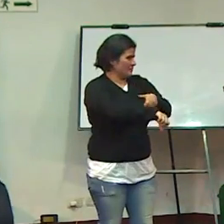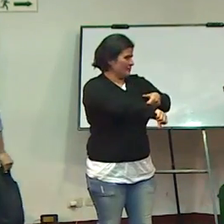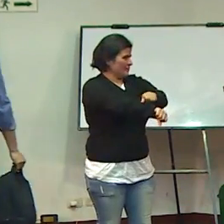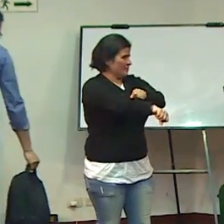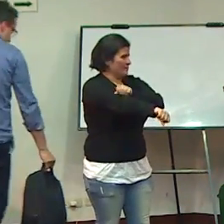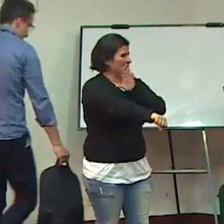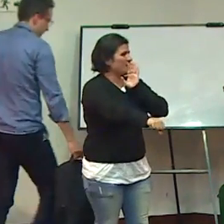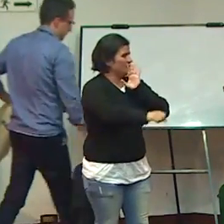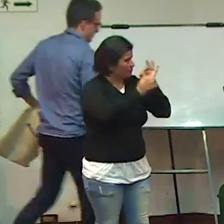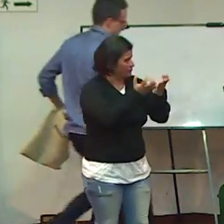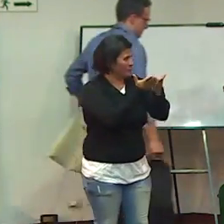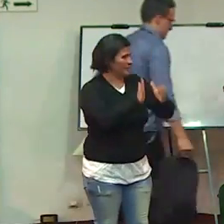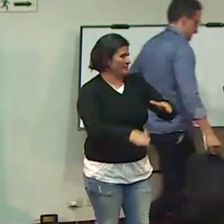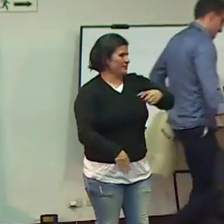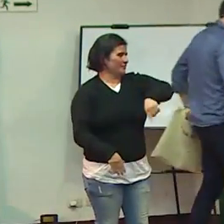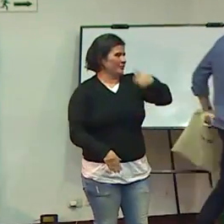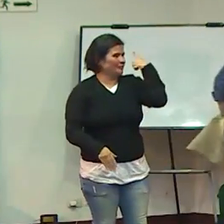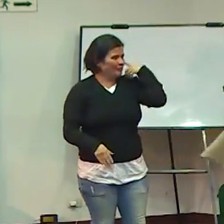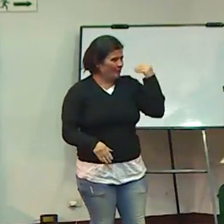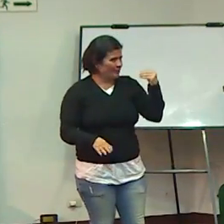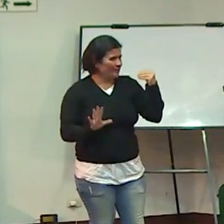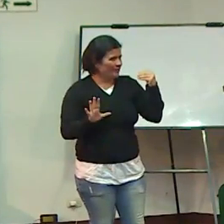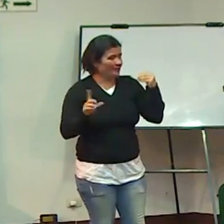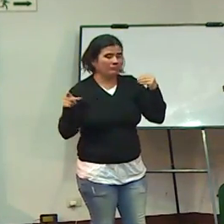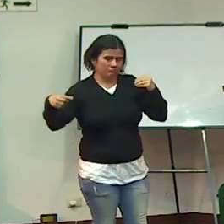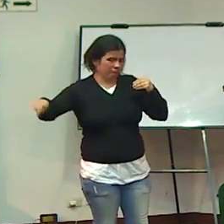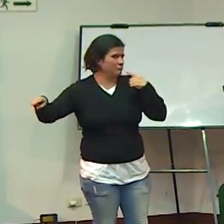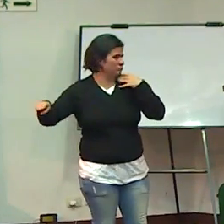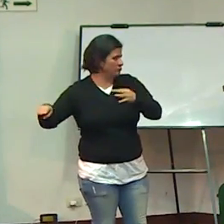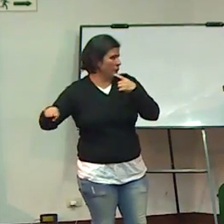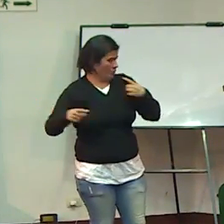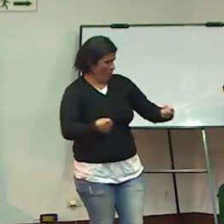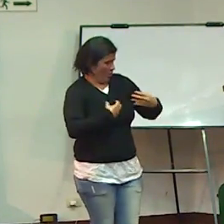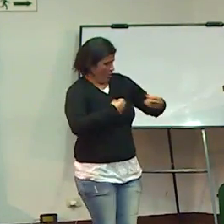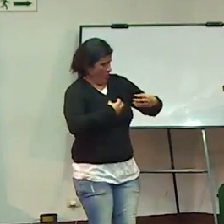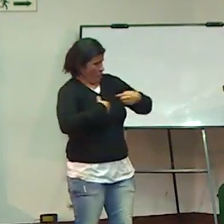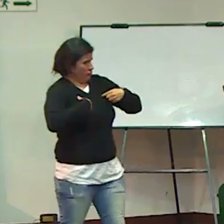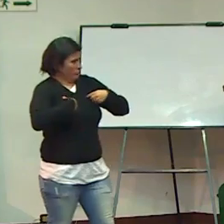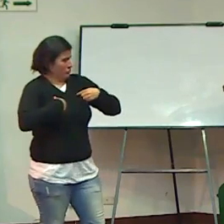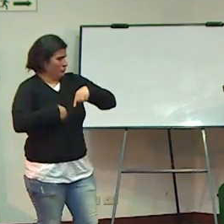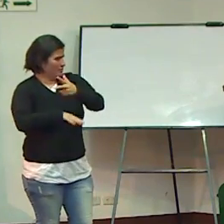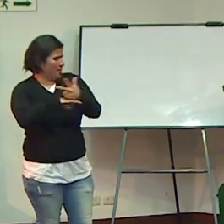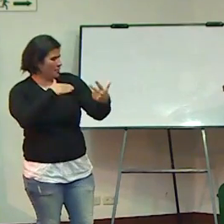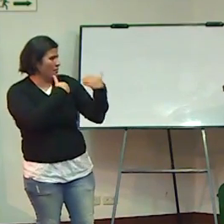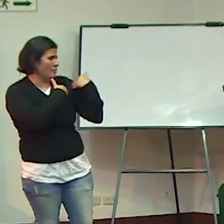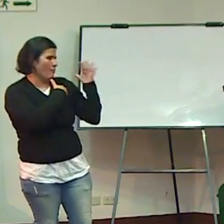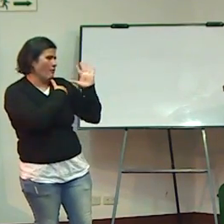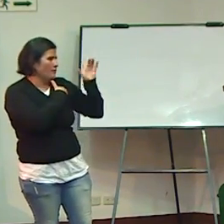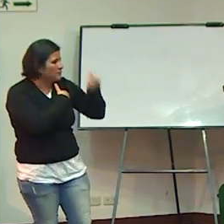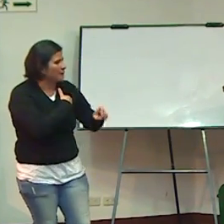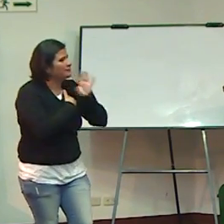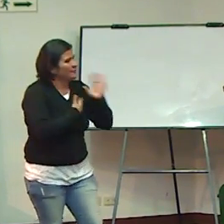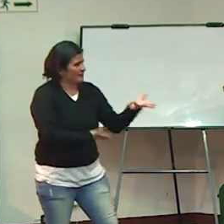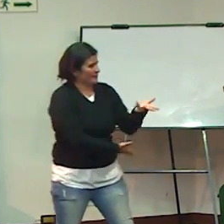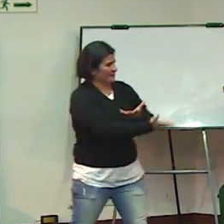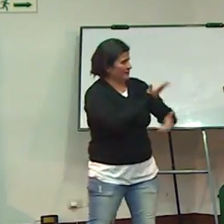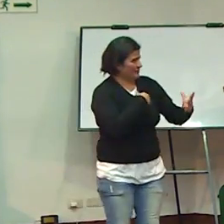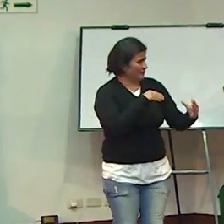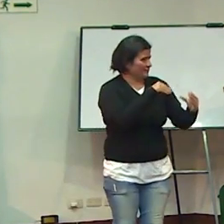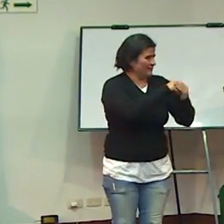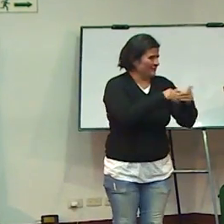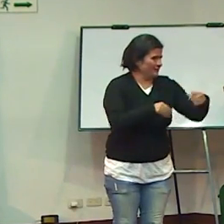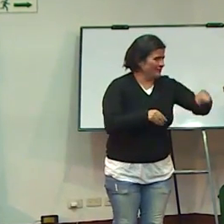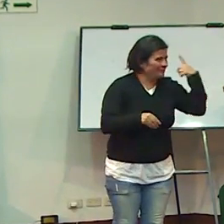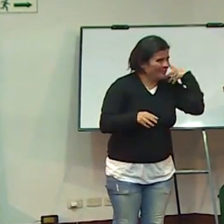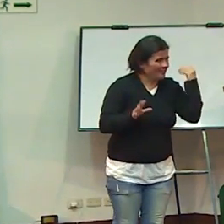cuanto a que nos dieron o no nos llegaron el servicio de interpretación por un buen tiempo, entonces nosotros también teníamos eso y yo creo